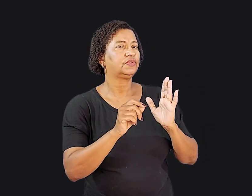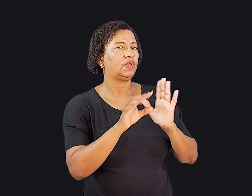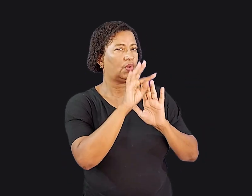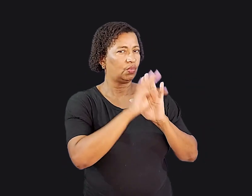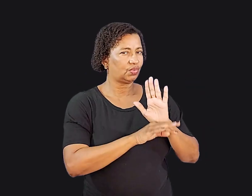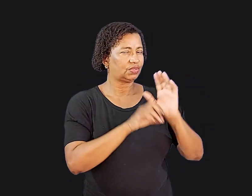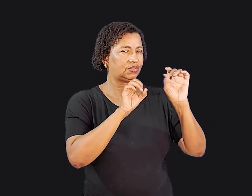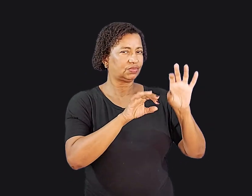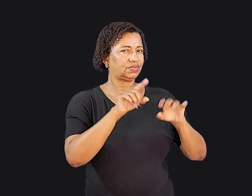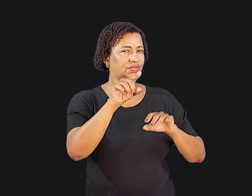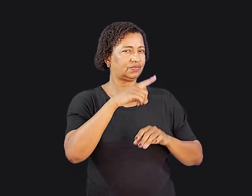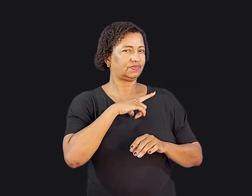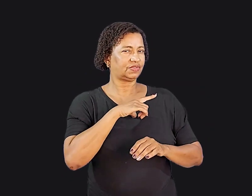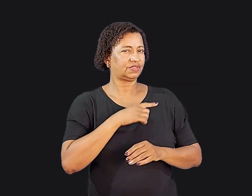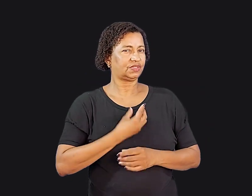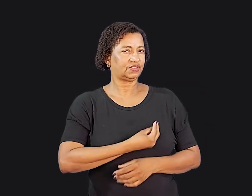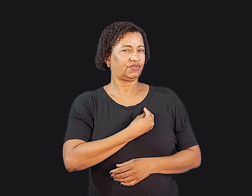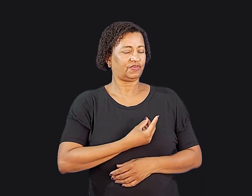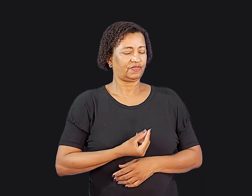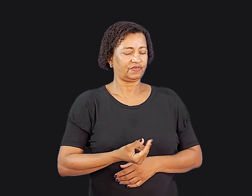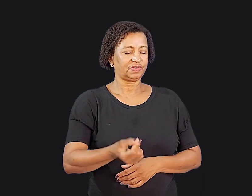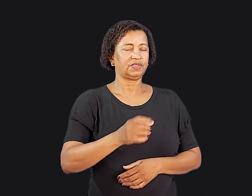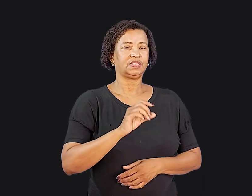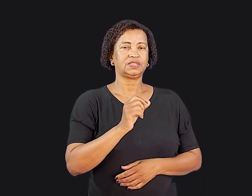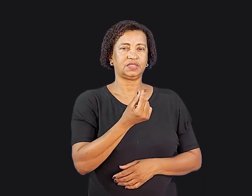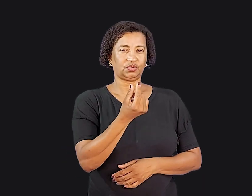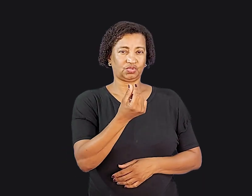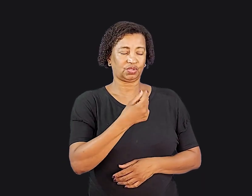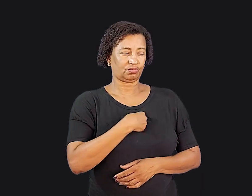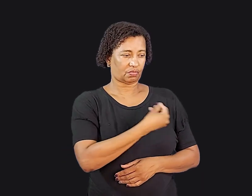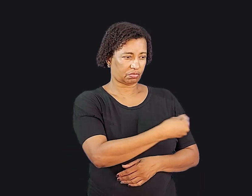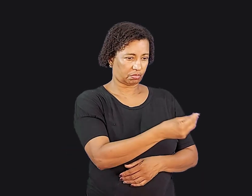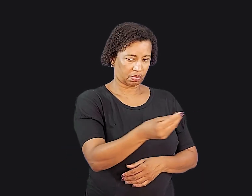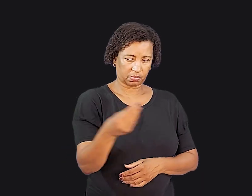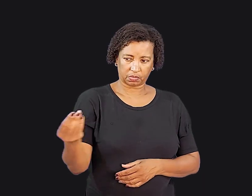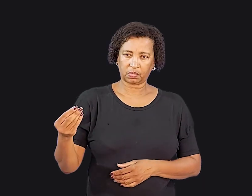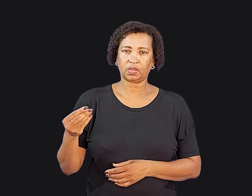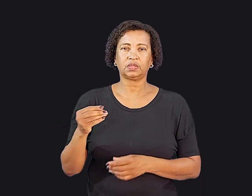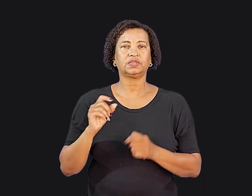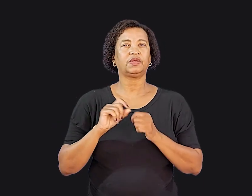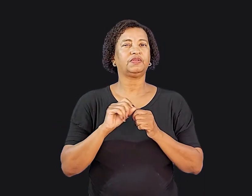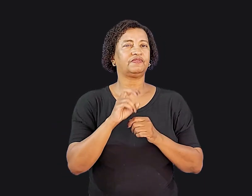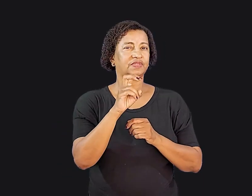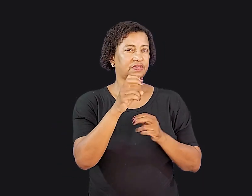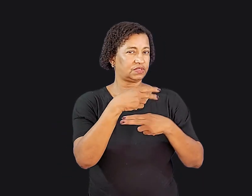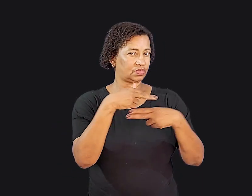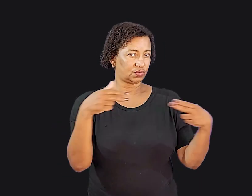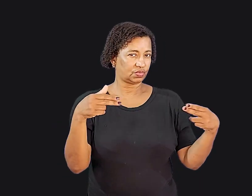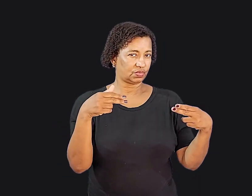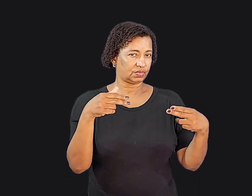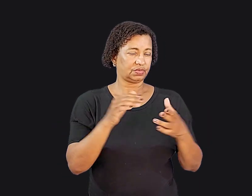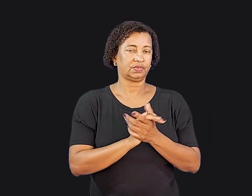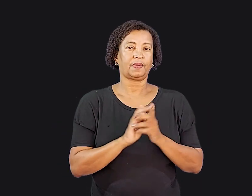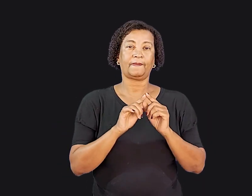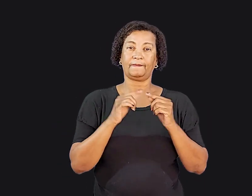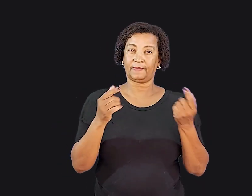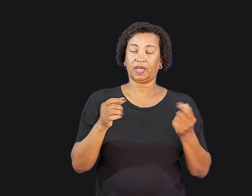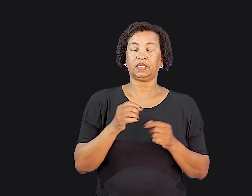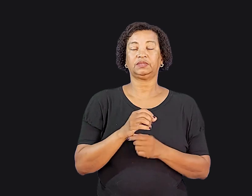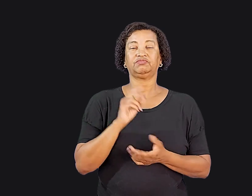ensina que você só terá vida eterna se distribuir todas as suas riquezas e fazer aquelas 5 coisas. Mas,